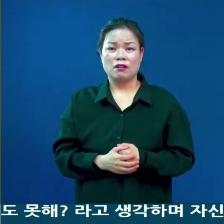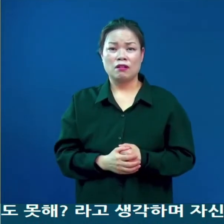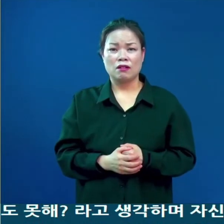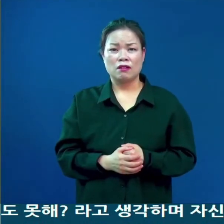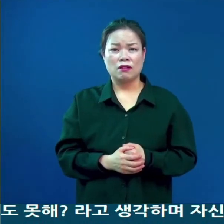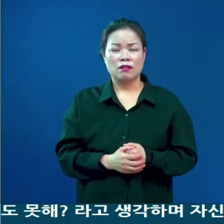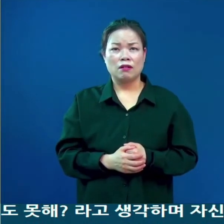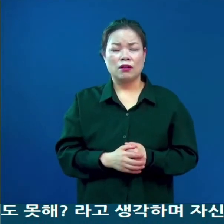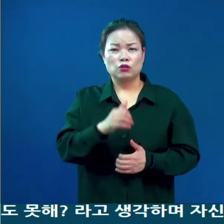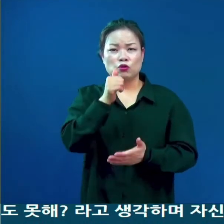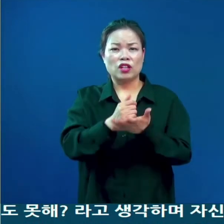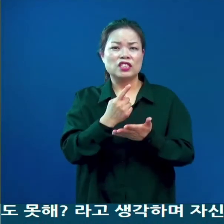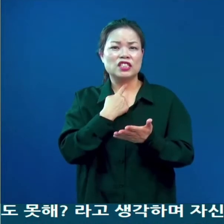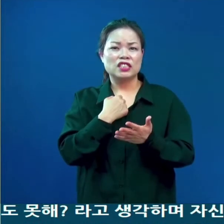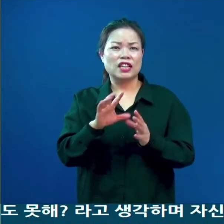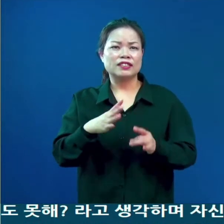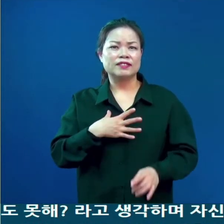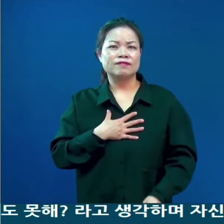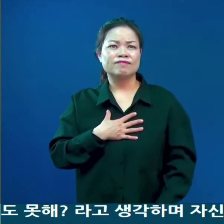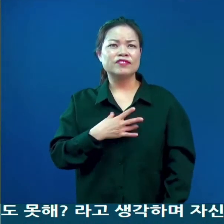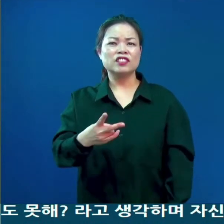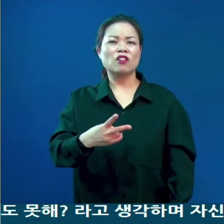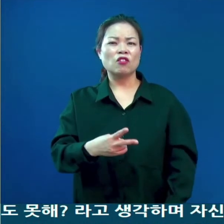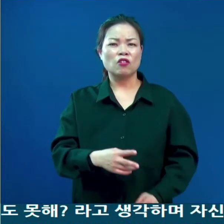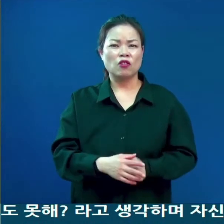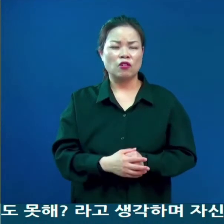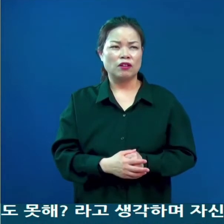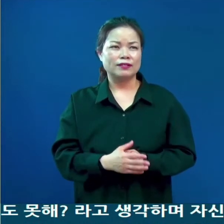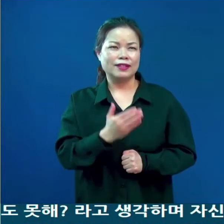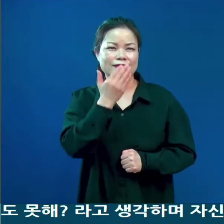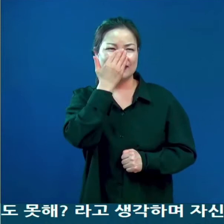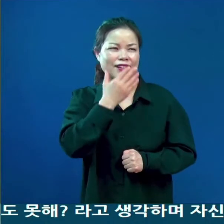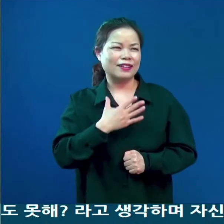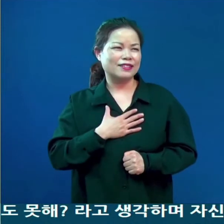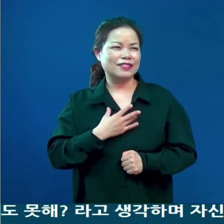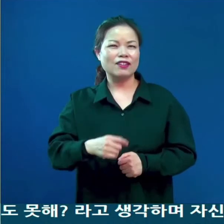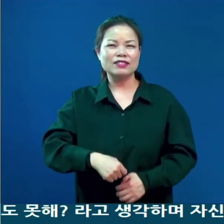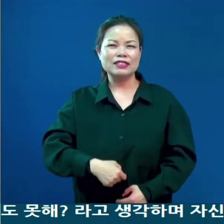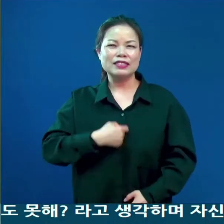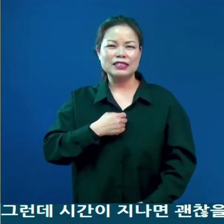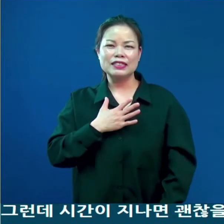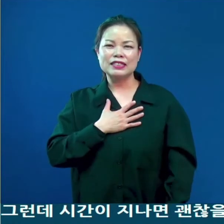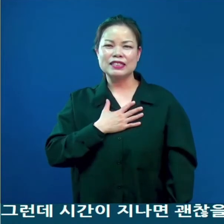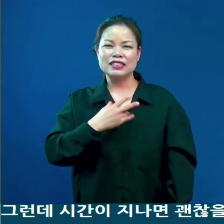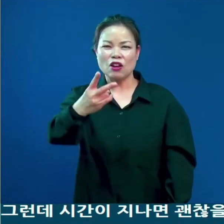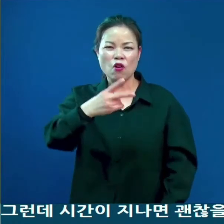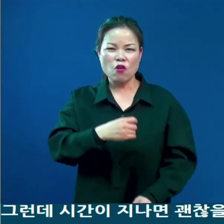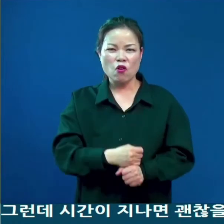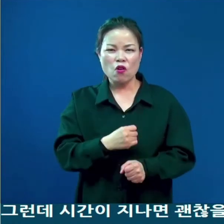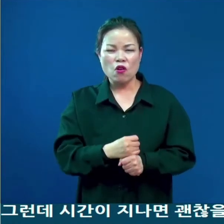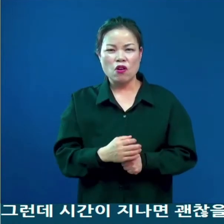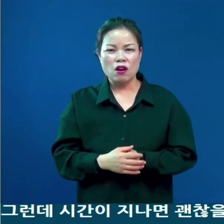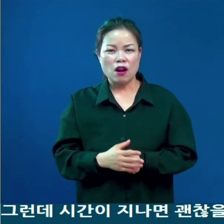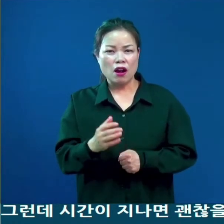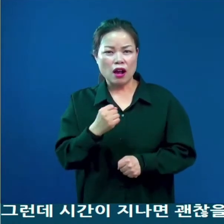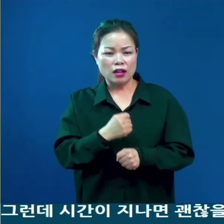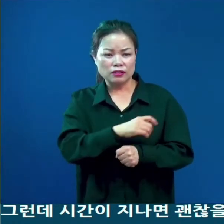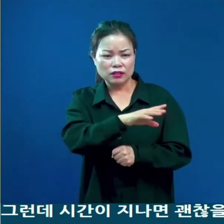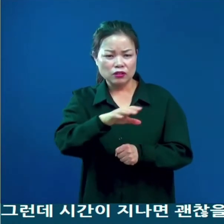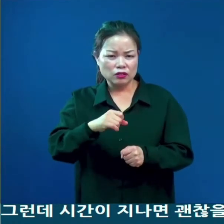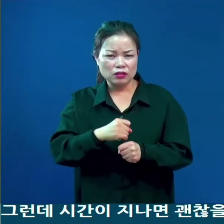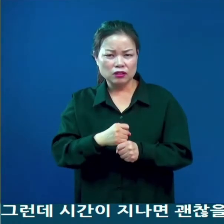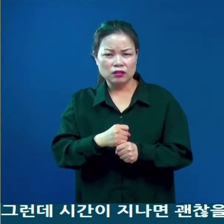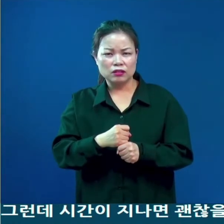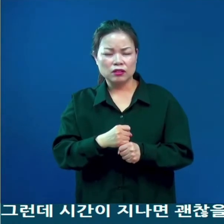태연하게 죄 안 지은 척, 나는 착한 사람인 척, 의인인 척, 이게 안 되는 거예요. 자기도 모르게 한숨이